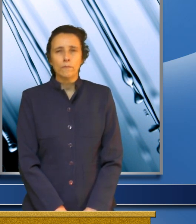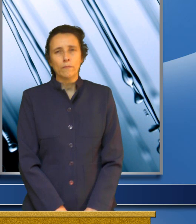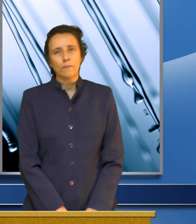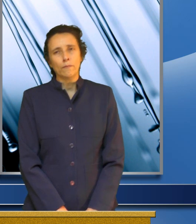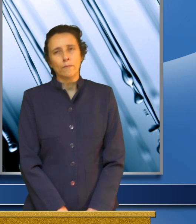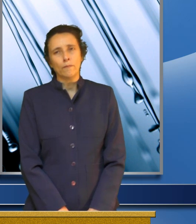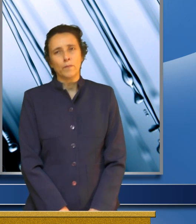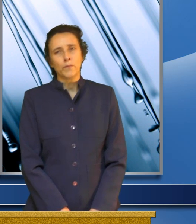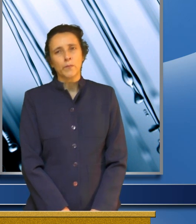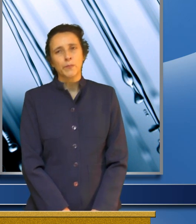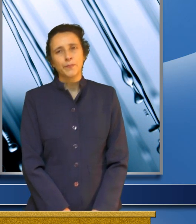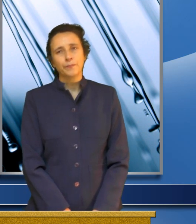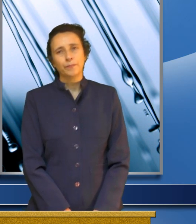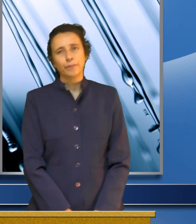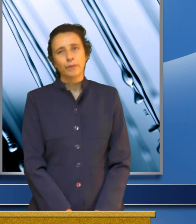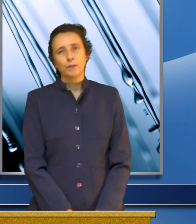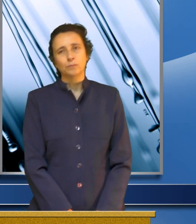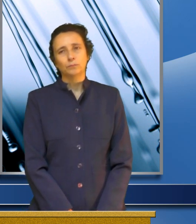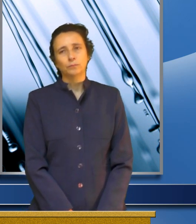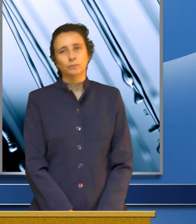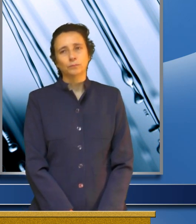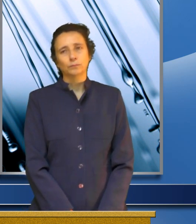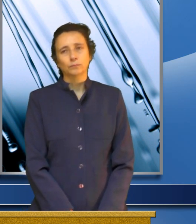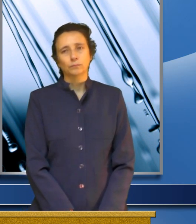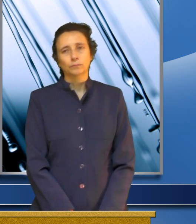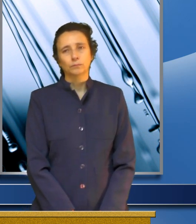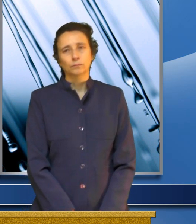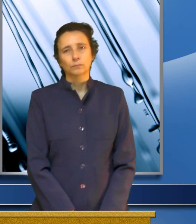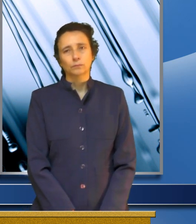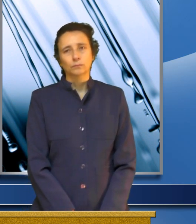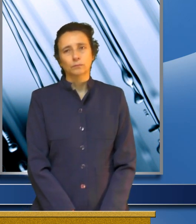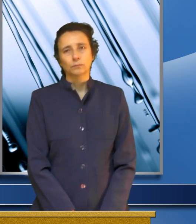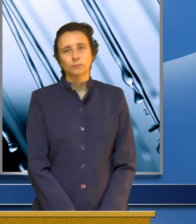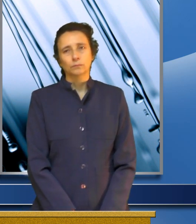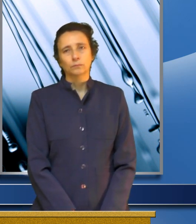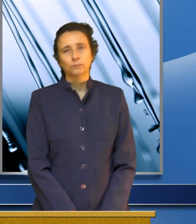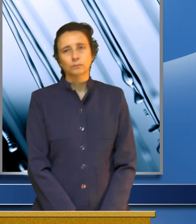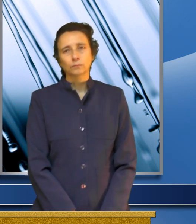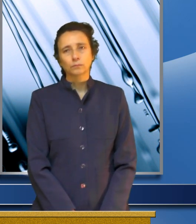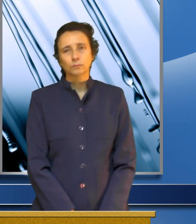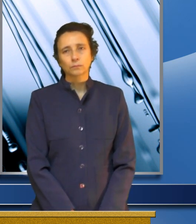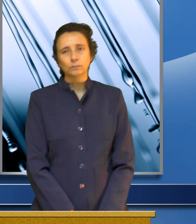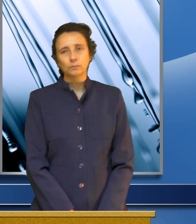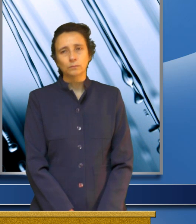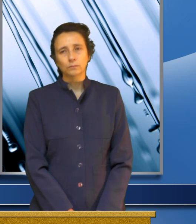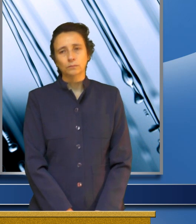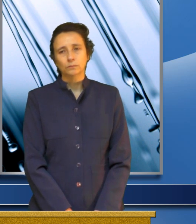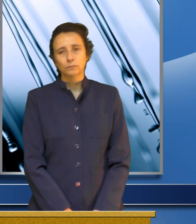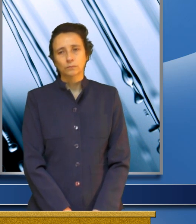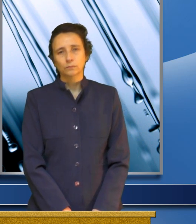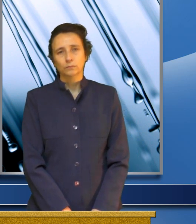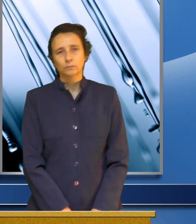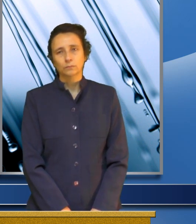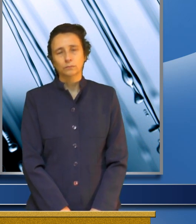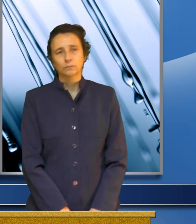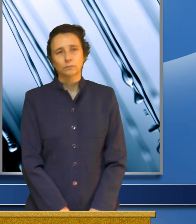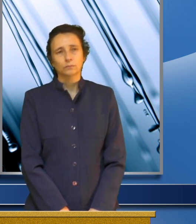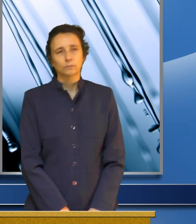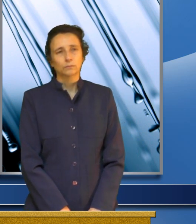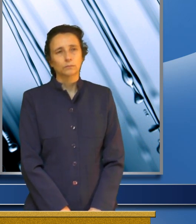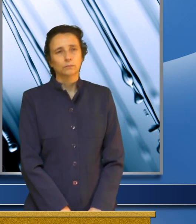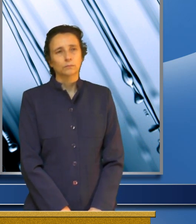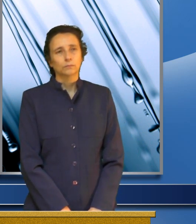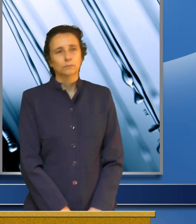la porción del Espíritu Santo que Dios quiere darnos. Cada momento debemos estar dispuestos. Y es